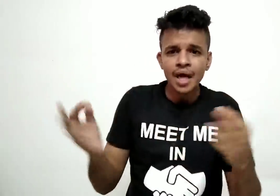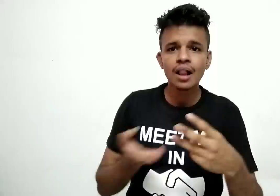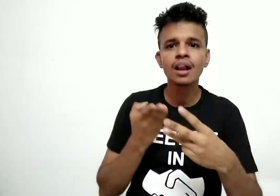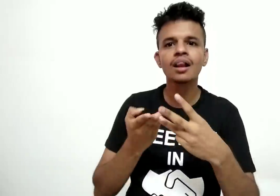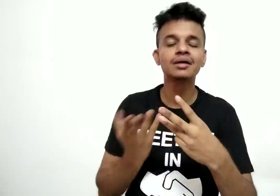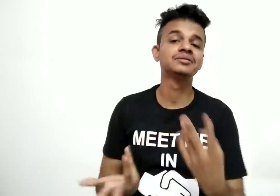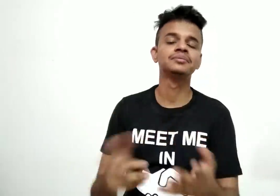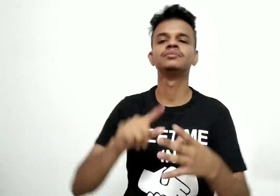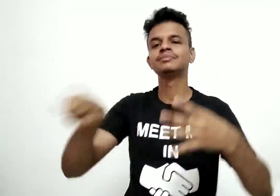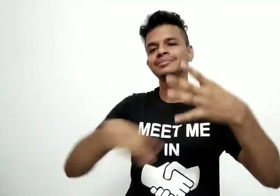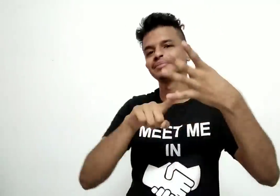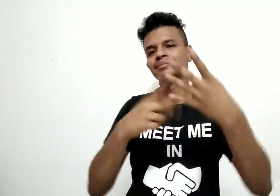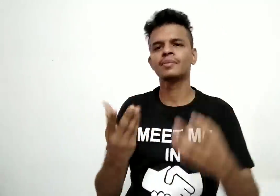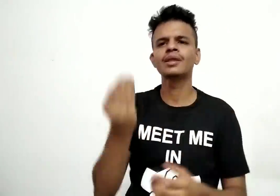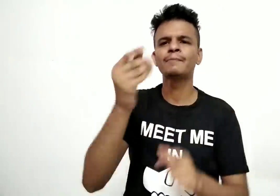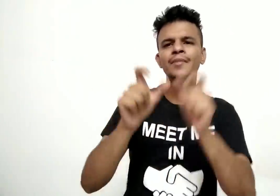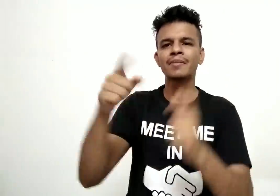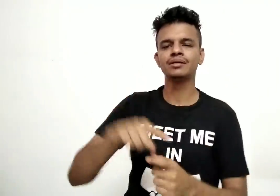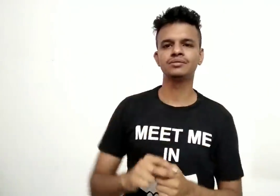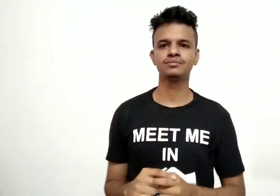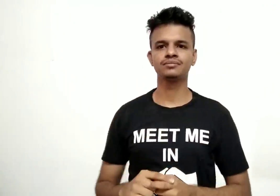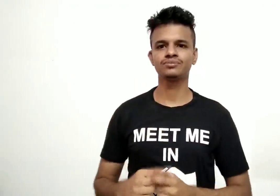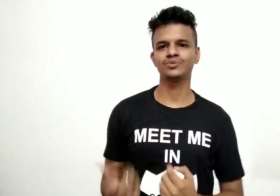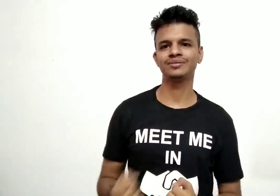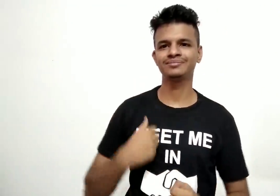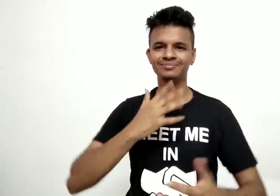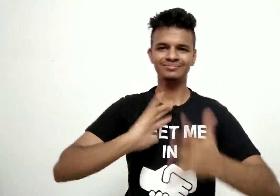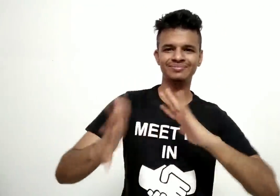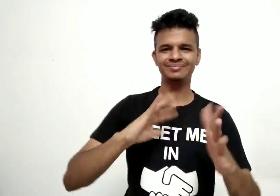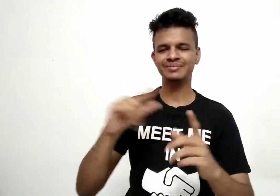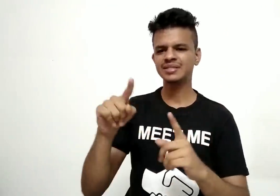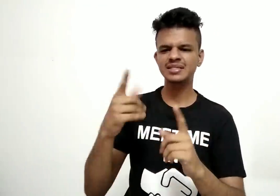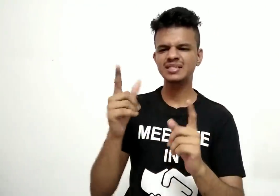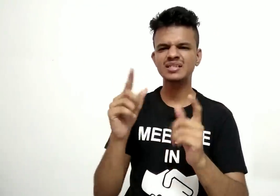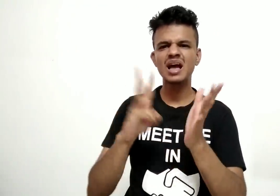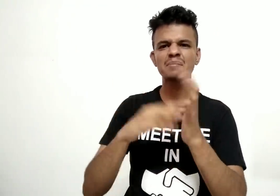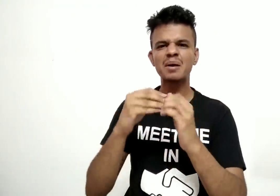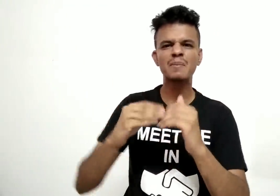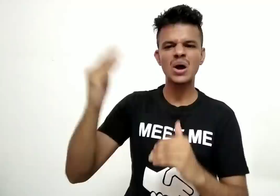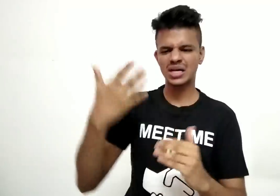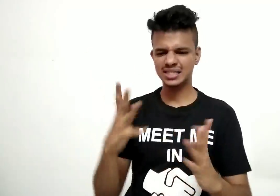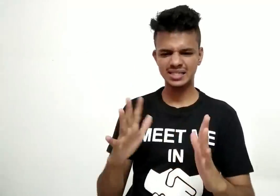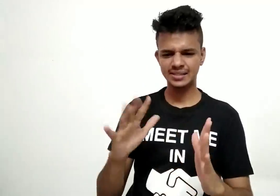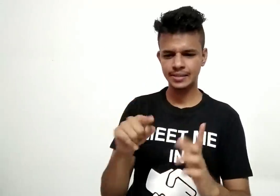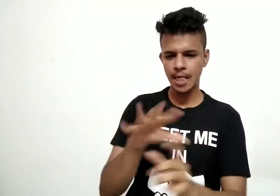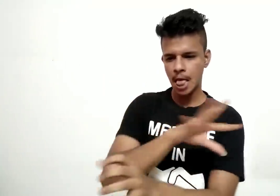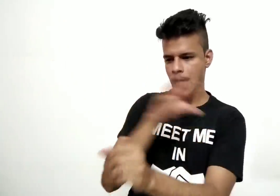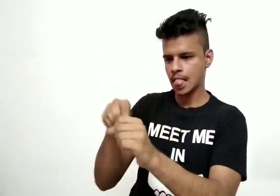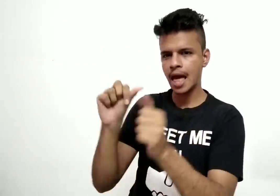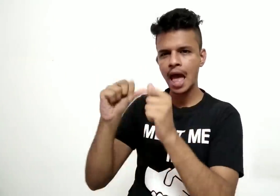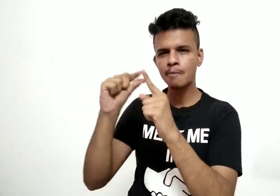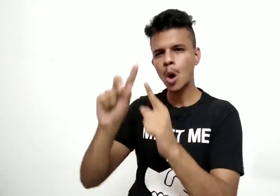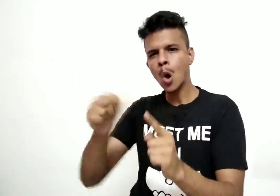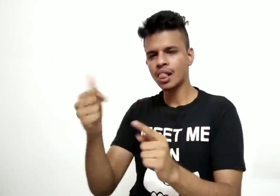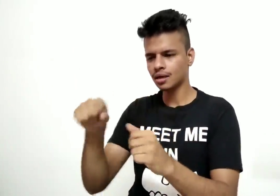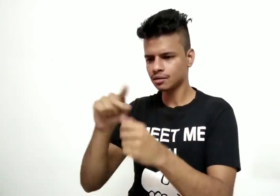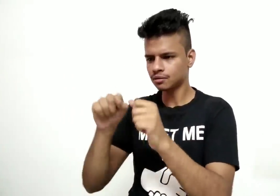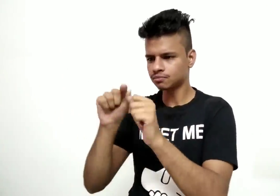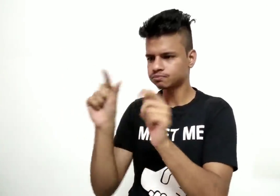सा? हाँ सर, सर ऐसा लगता है कि ये कोई पुराना अपराधी है और इसने अपनी पहचान छुपाने के लिए प्लास्टिक सर्जरी कराई। पुराना